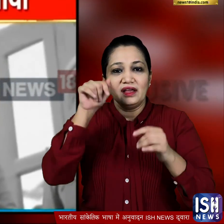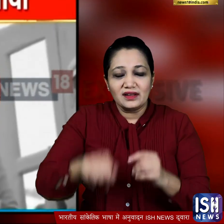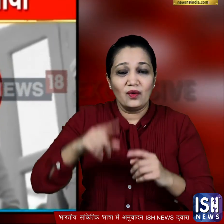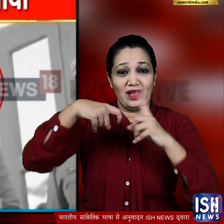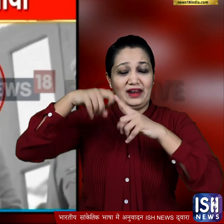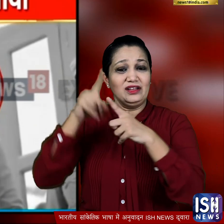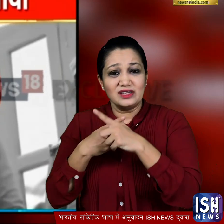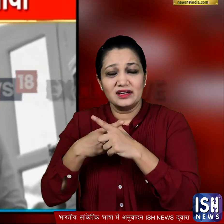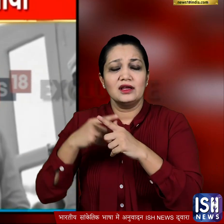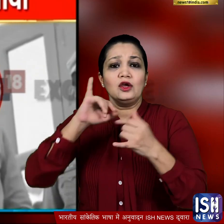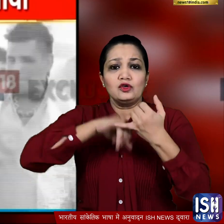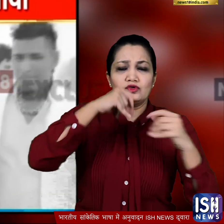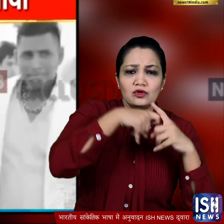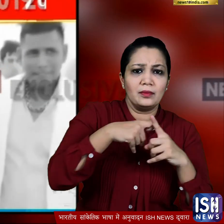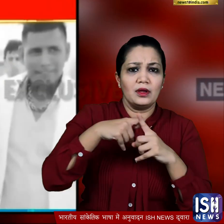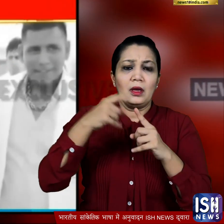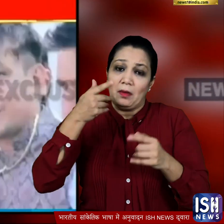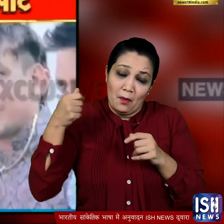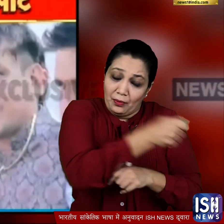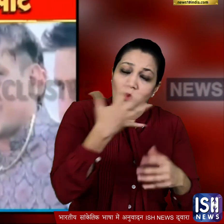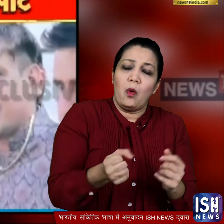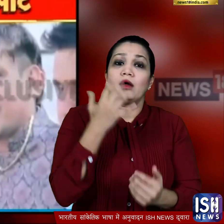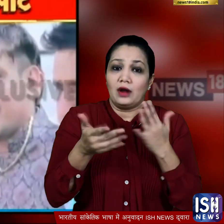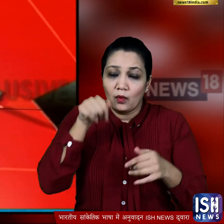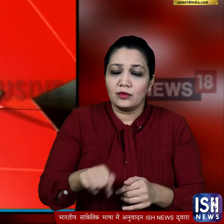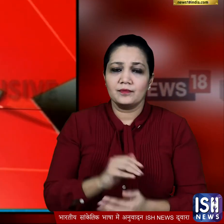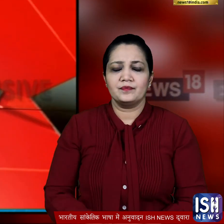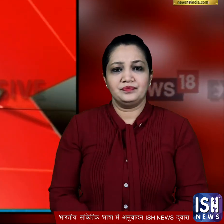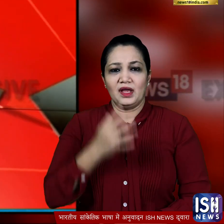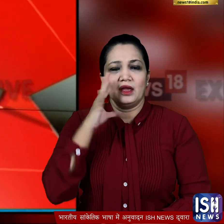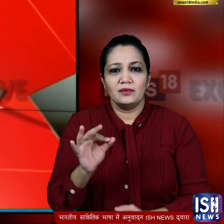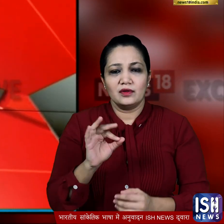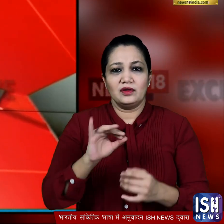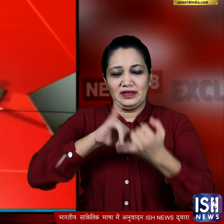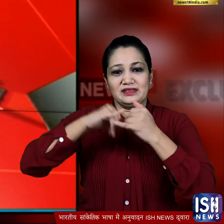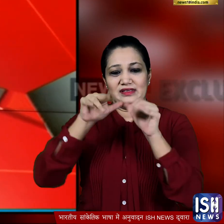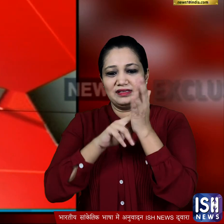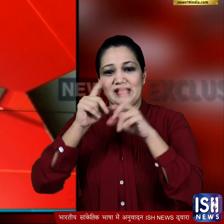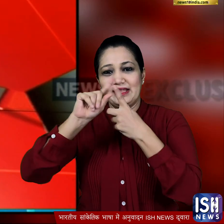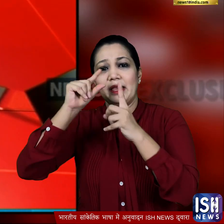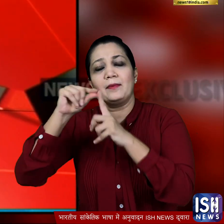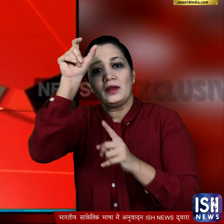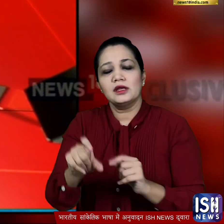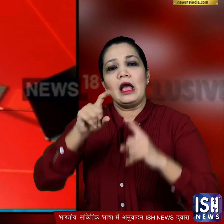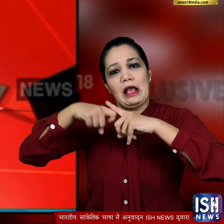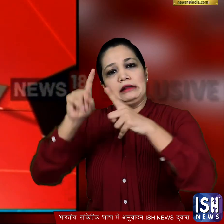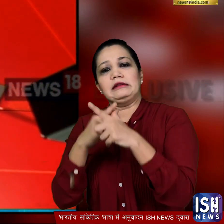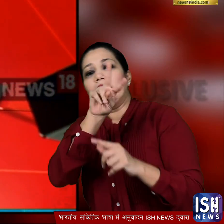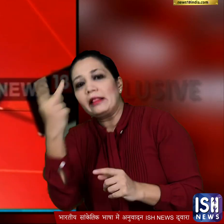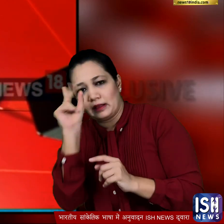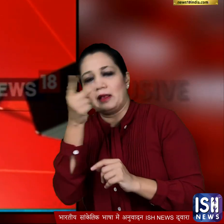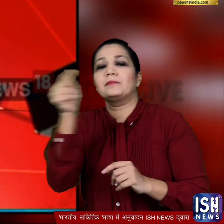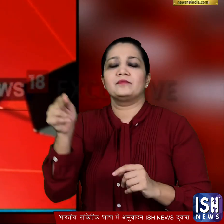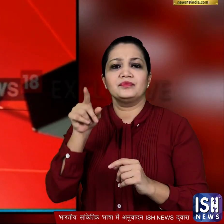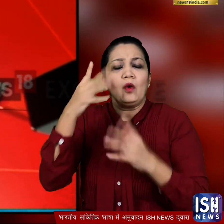हालांकि अब काला जठेड़ी को सुशील की जान का दुश्मन बताया जा रहा है। सौभाग्य की एक बात है कि संदीप उर्फ काला जठेड़ी हरियाणा और